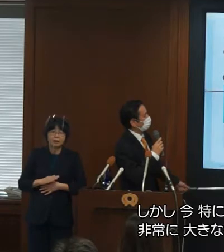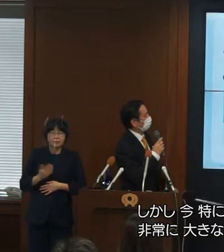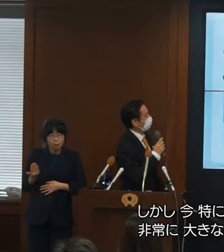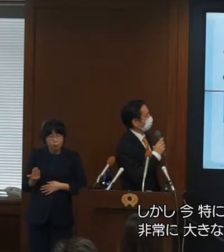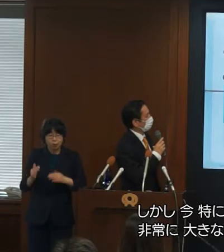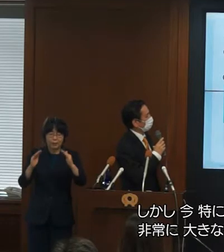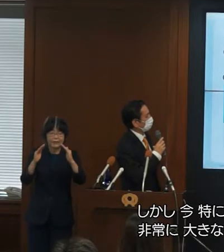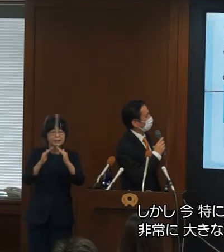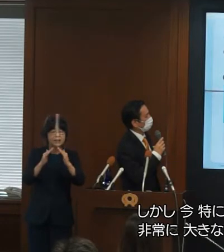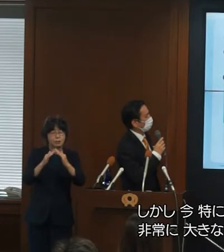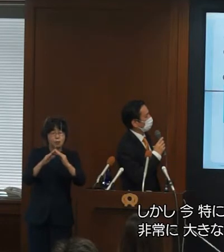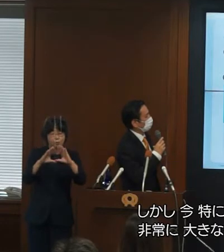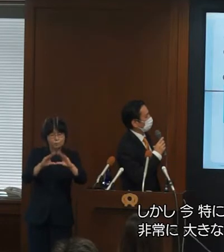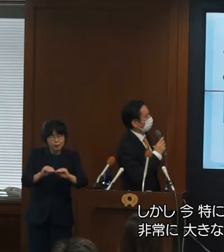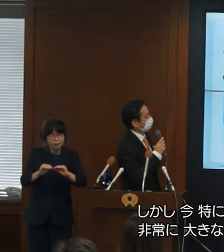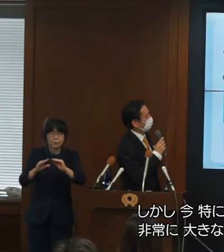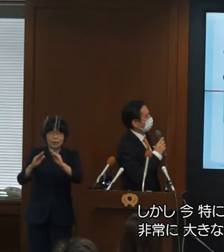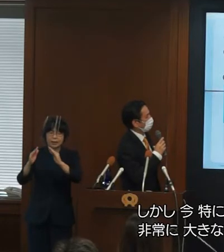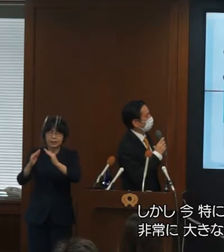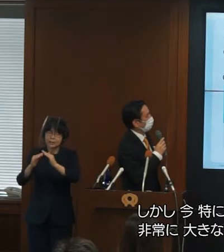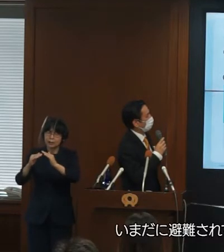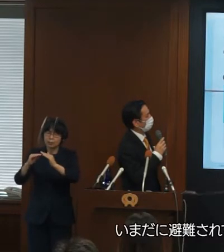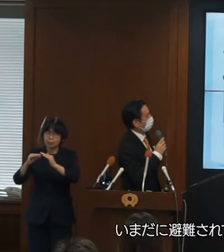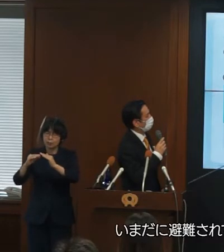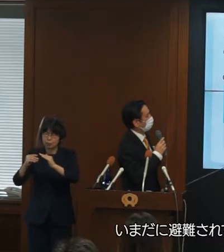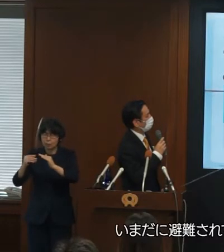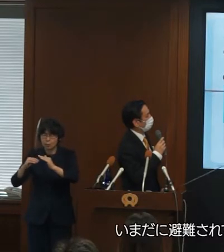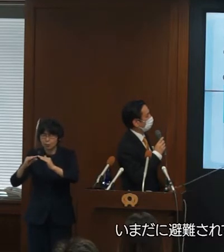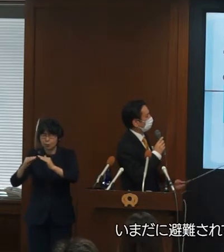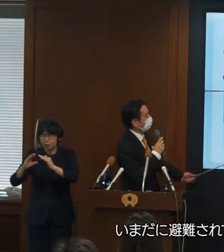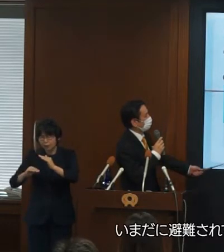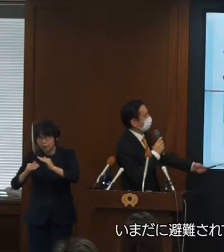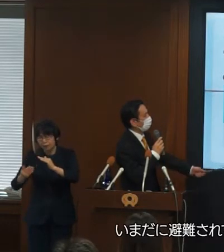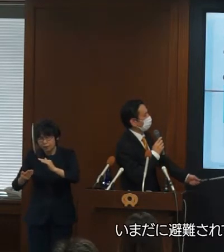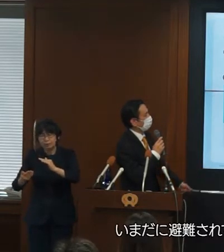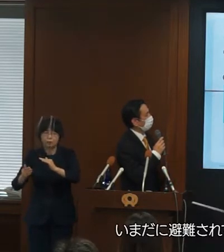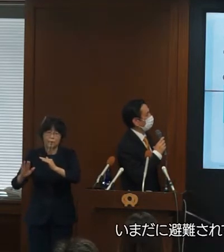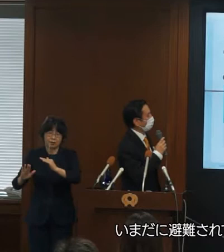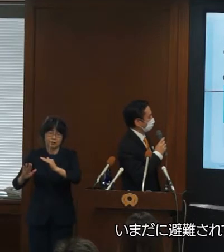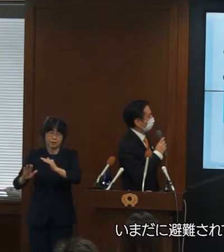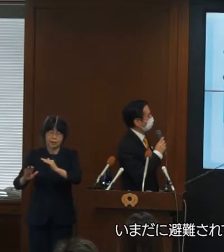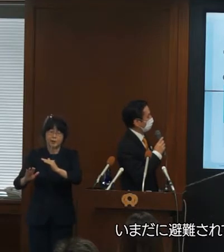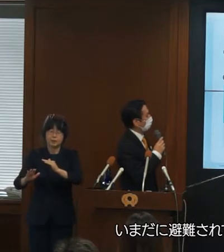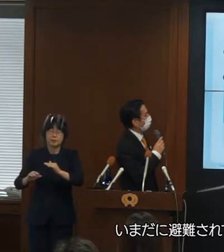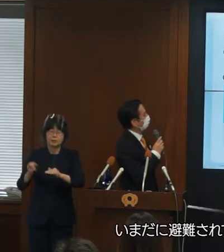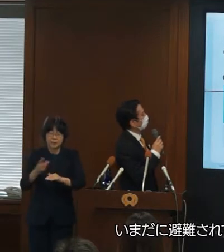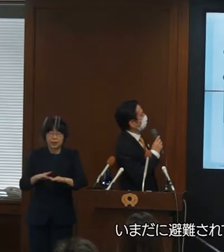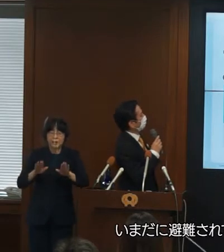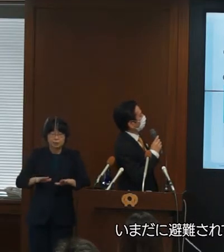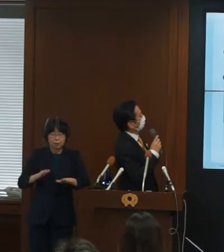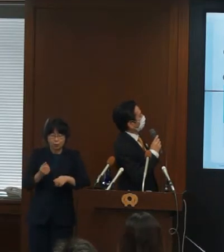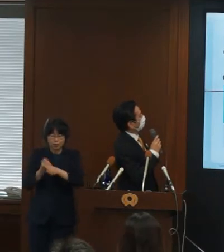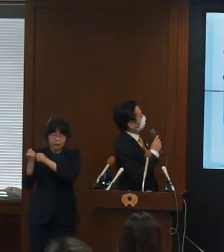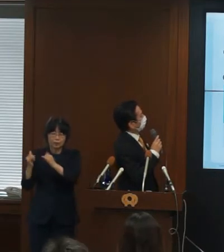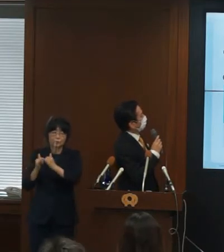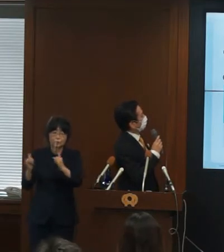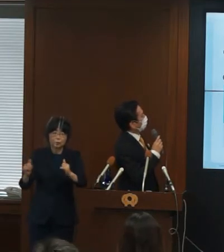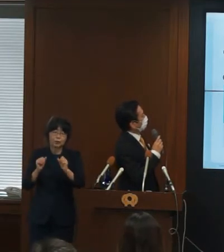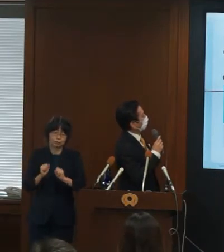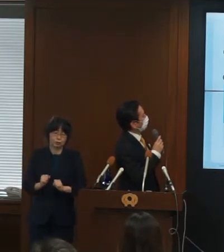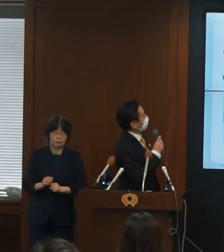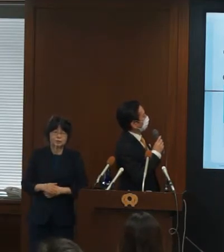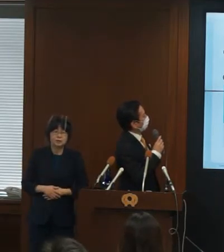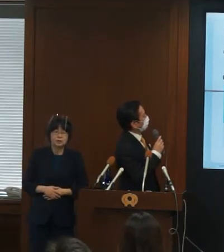に非常に大きな被害がありました。いまだに避難されている方もおられます。はい、